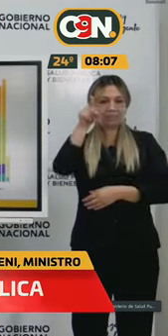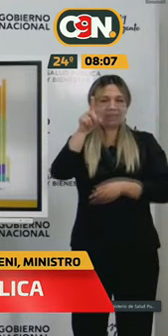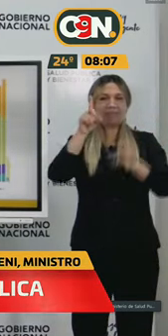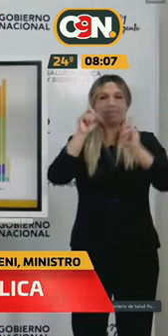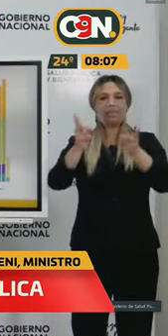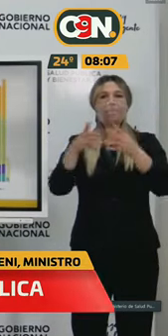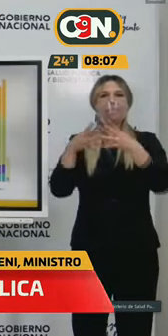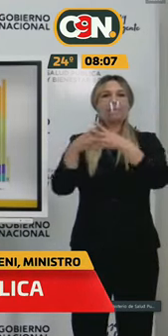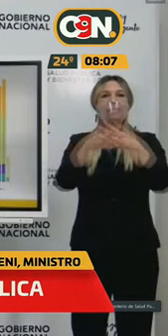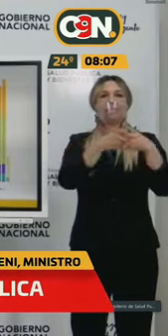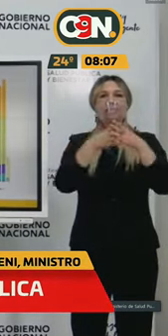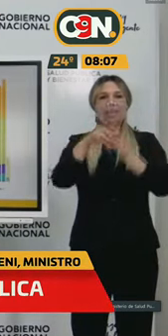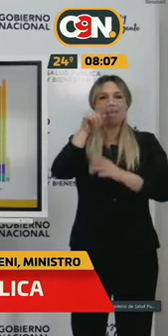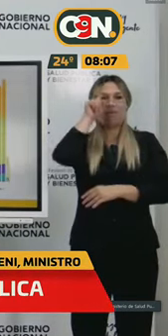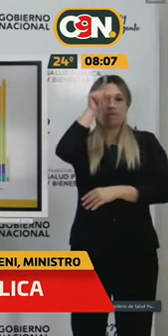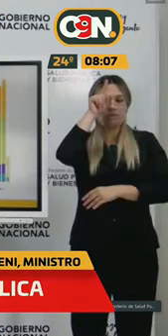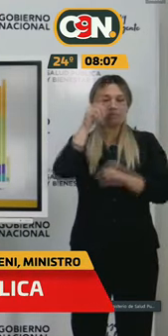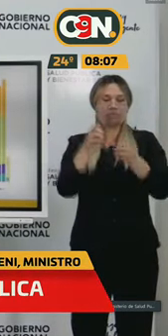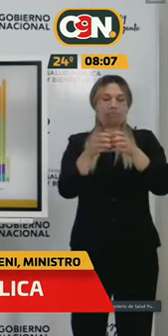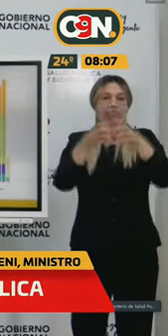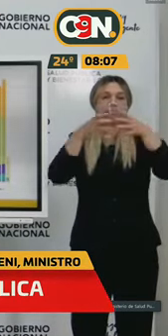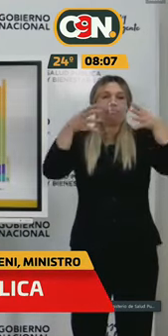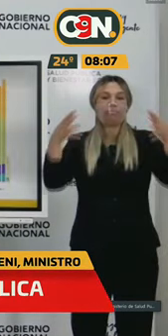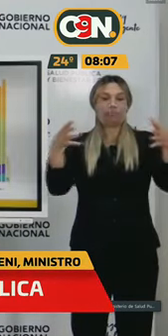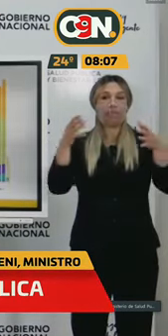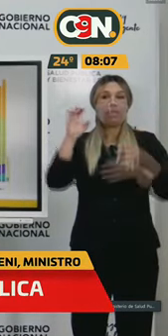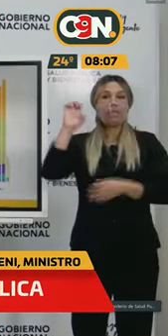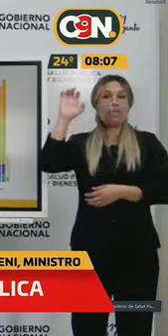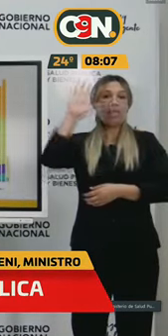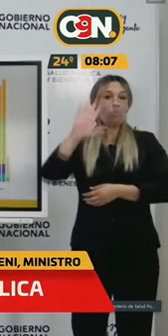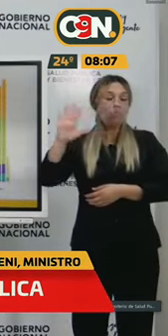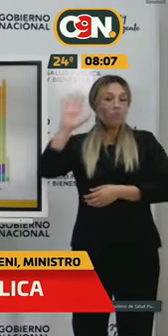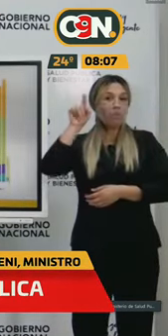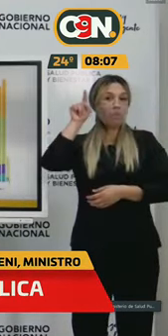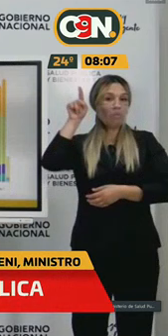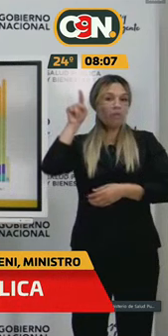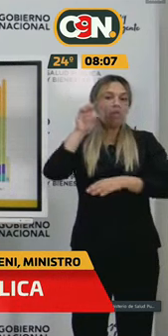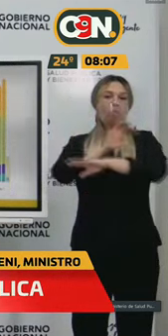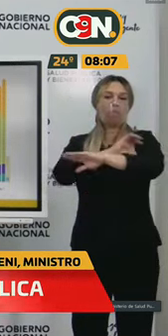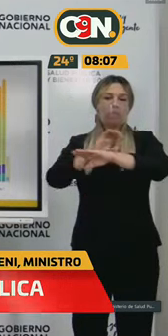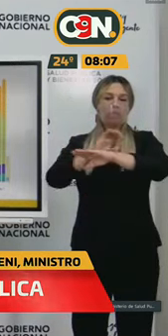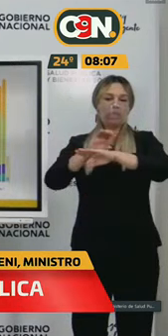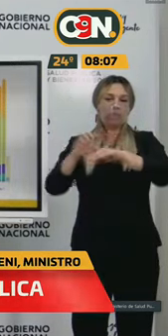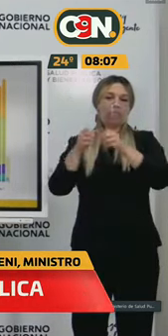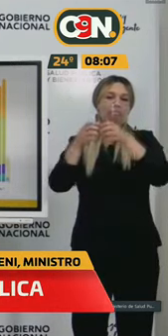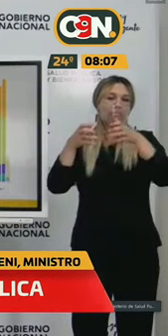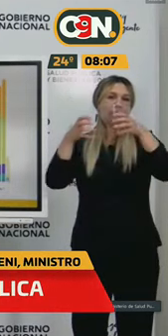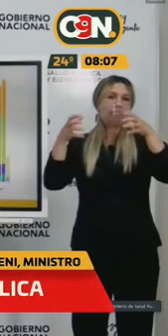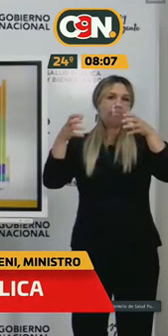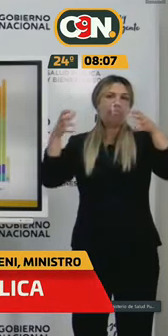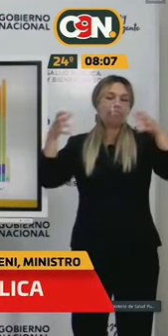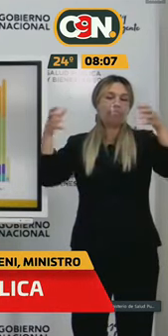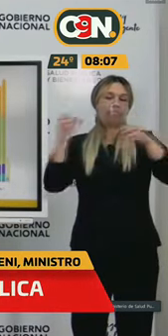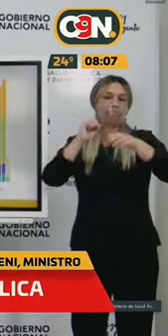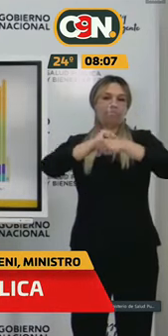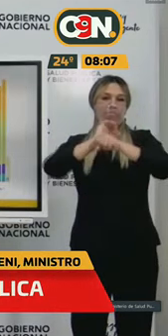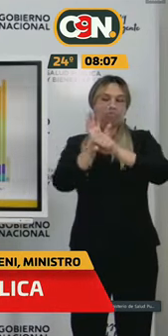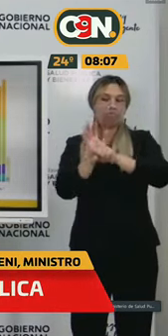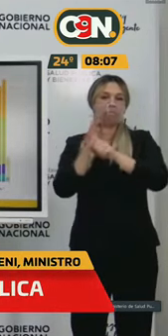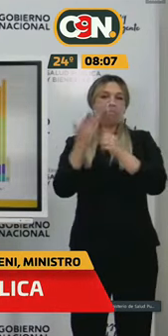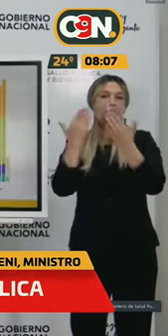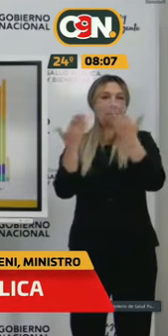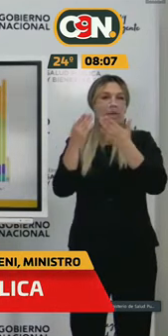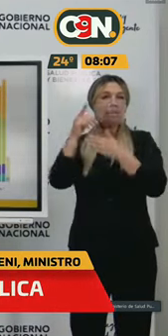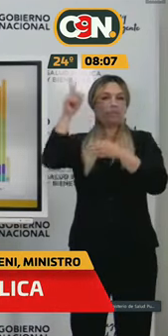Unidos, en lo que hace a la región de las Américas. En Europa todavía la situación sigue en aumento, aunque aparentemente podría haber